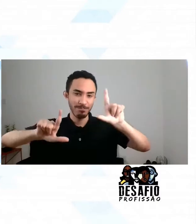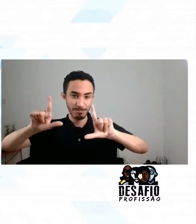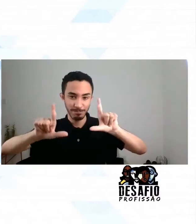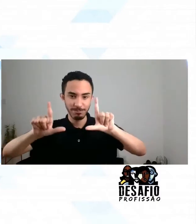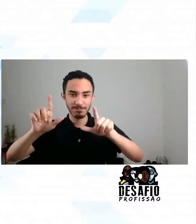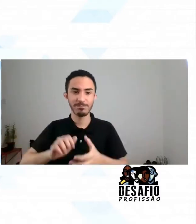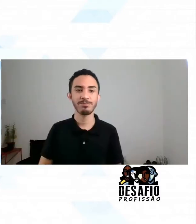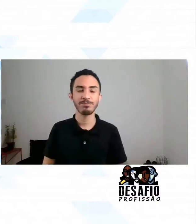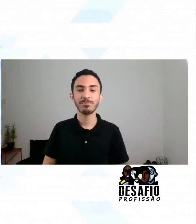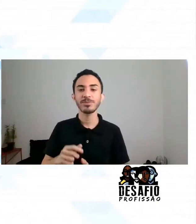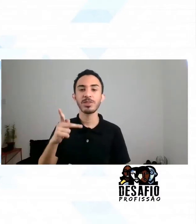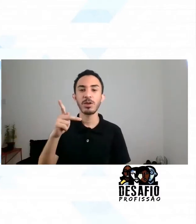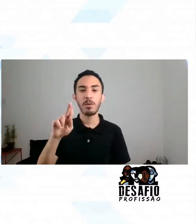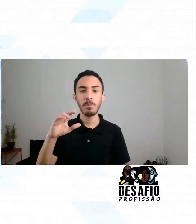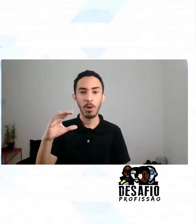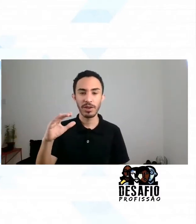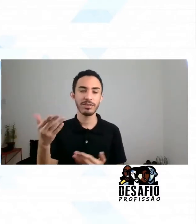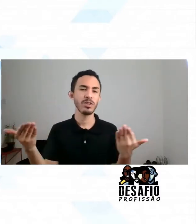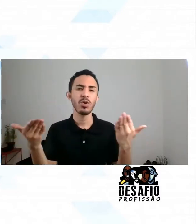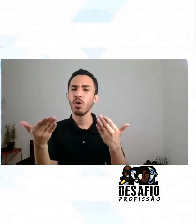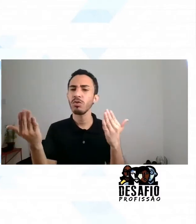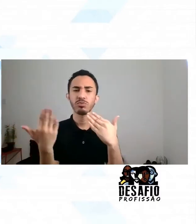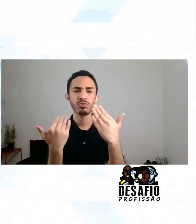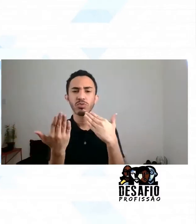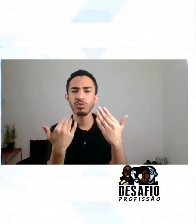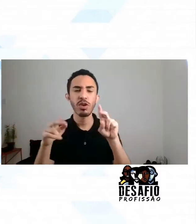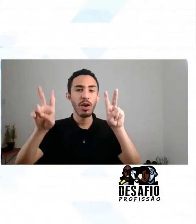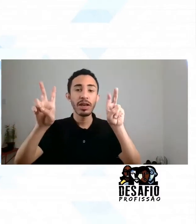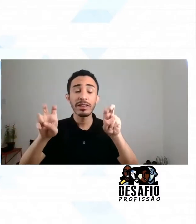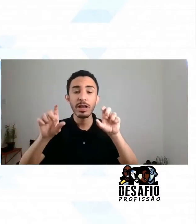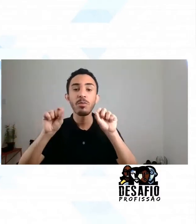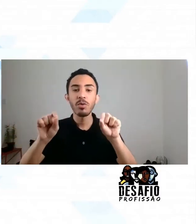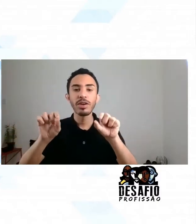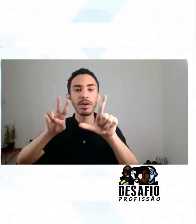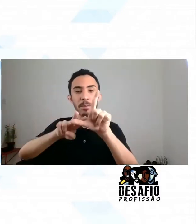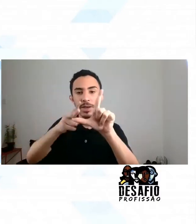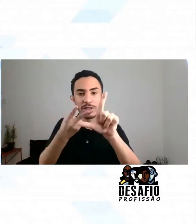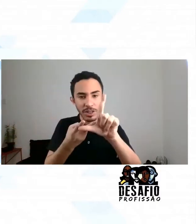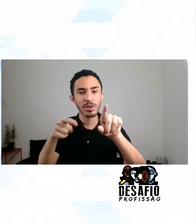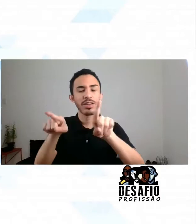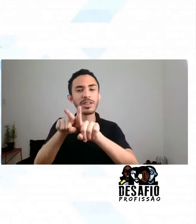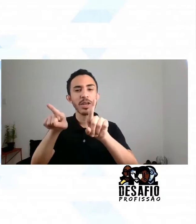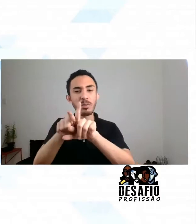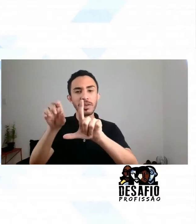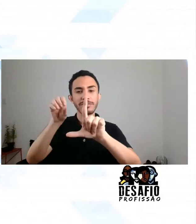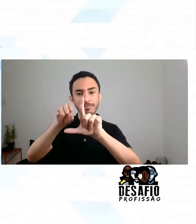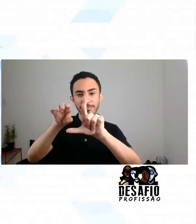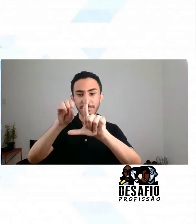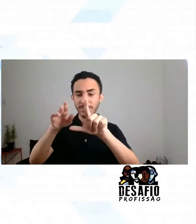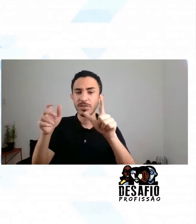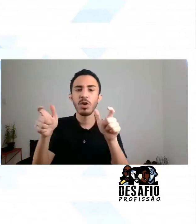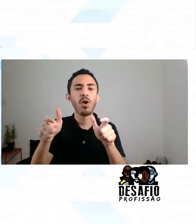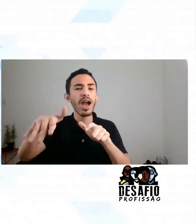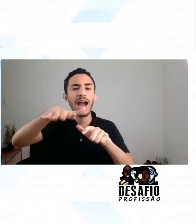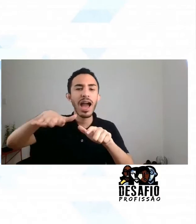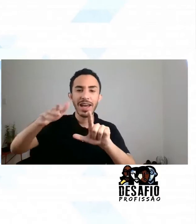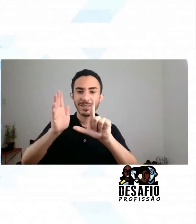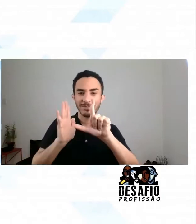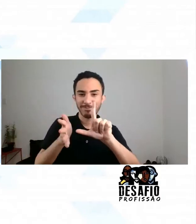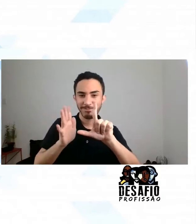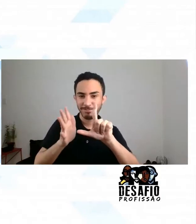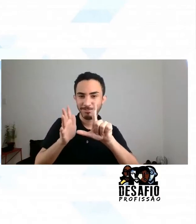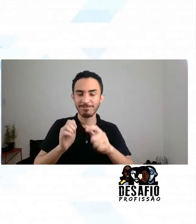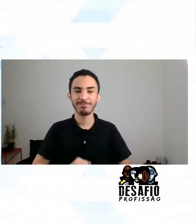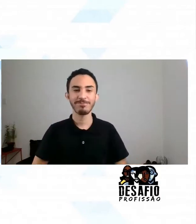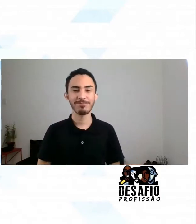Agora conversaremos sobre o bacharel e o licenciado em letras